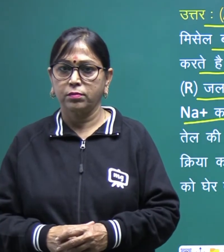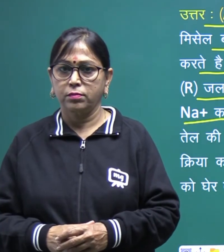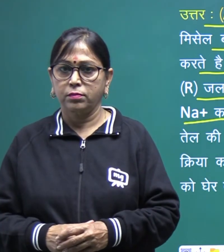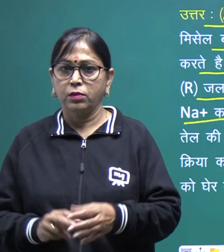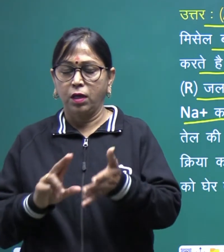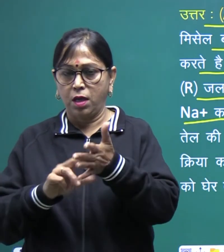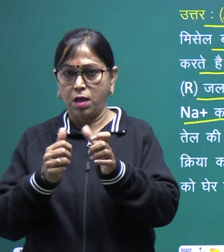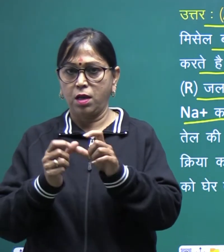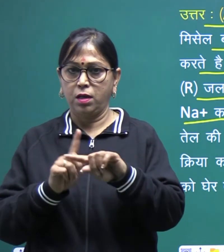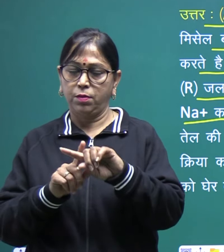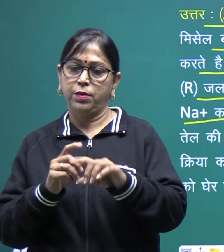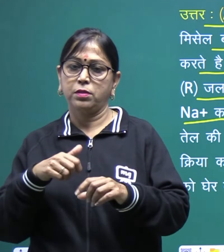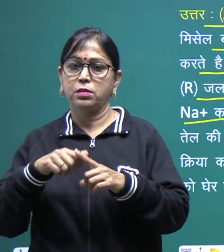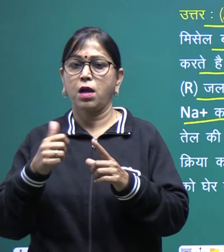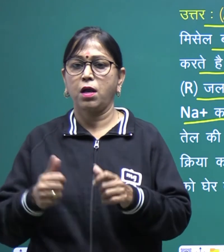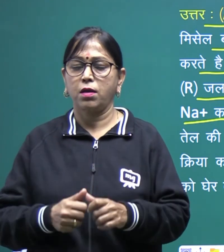सोडियम प्लस का